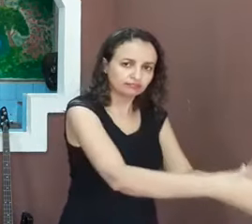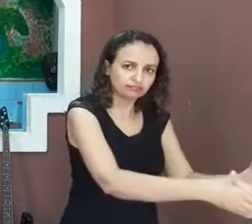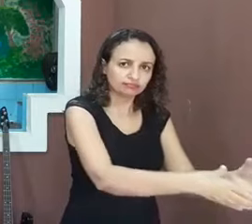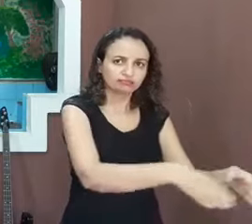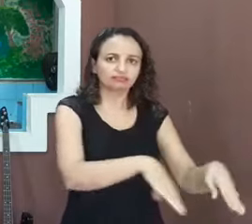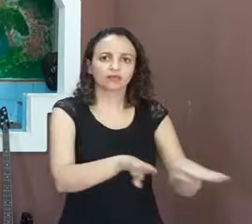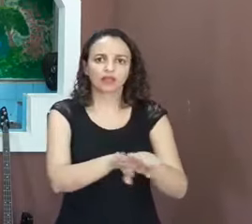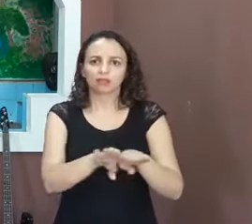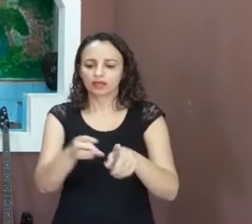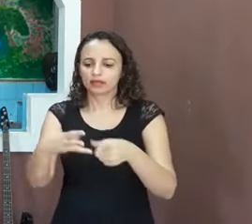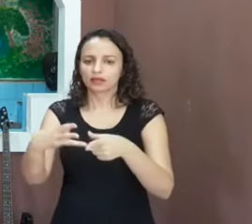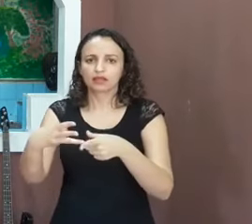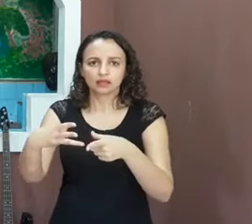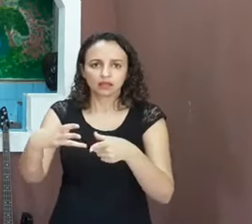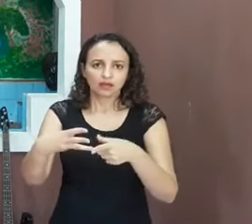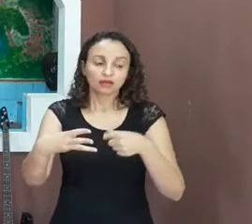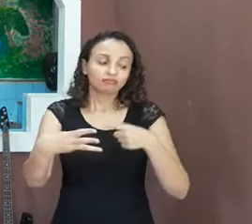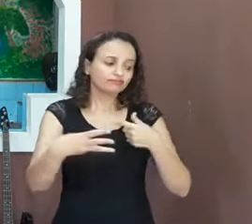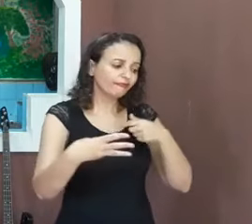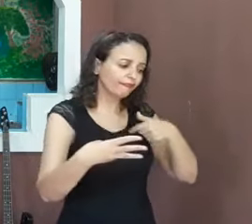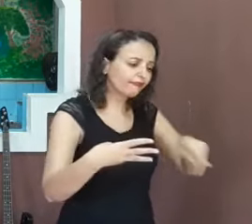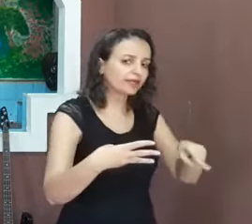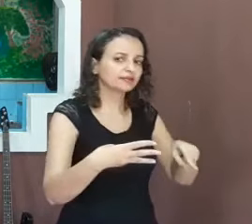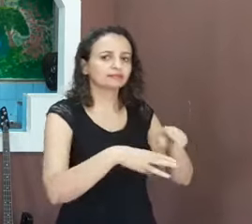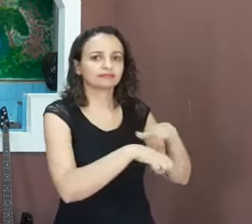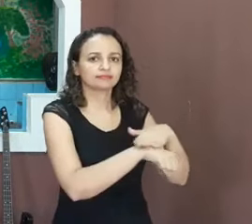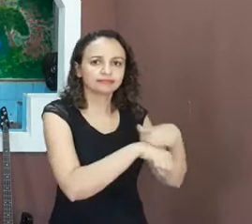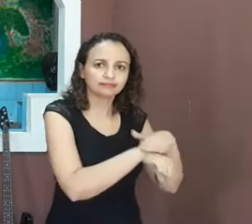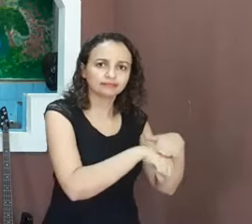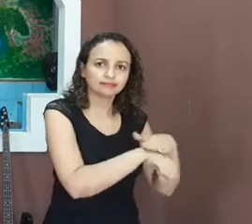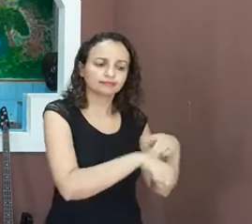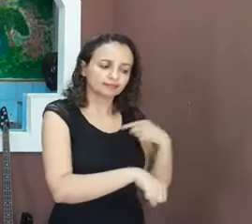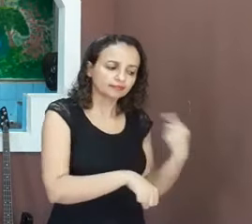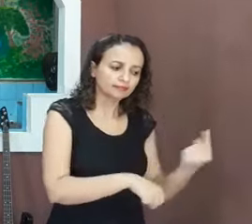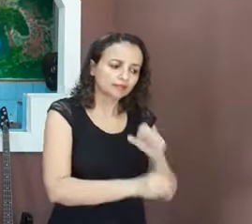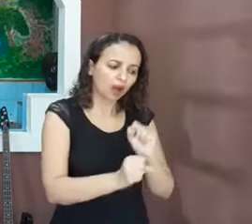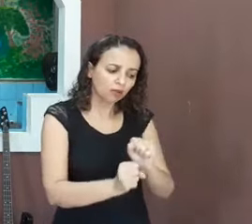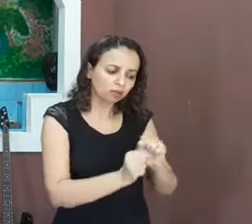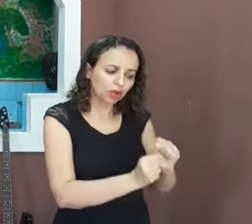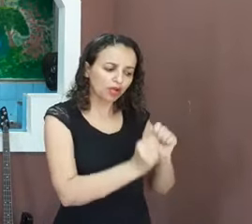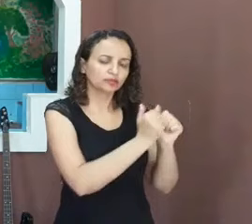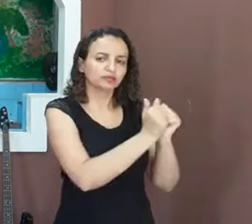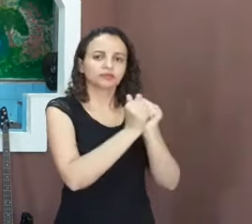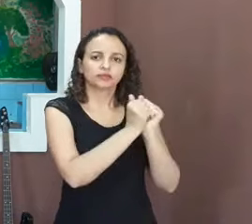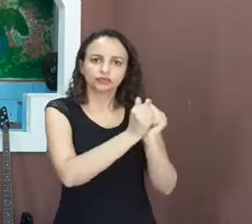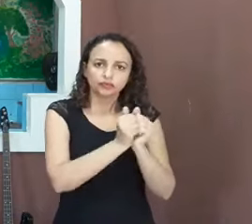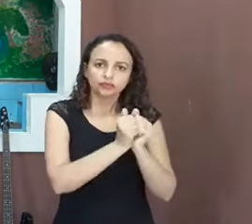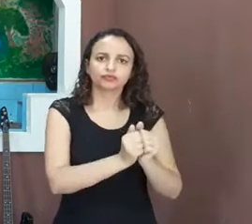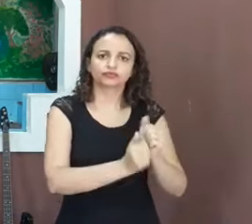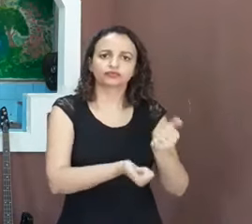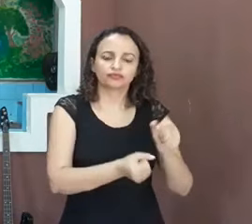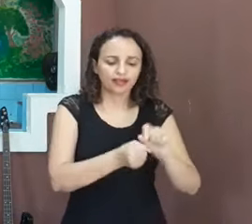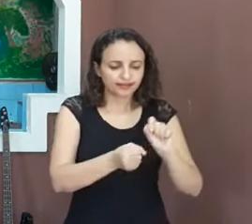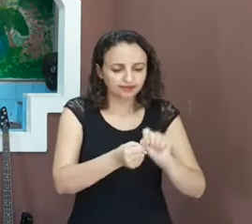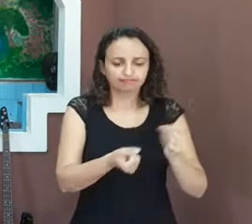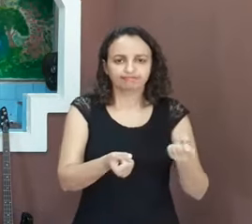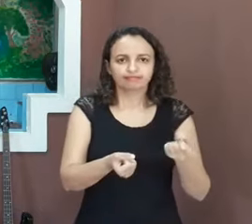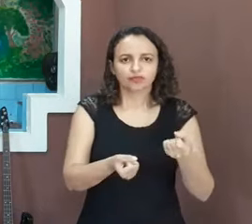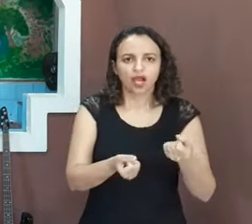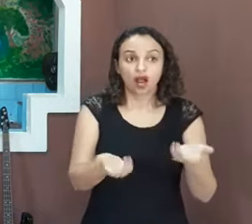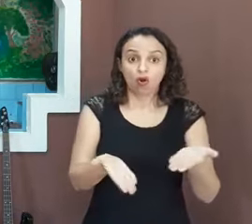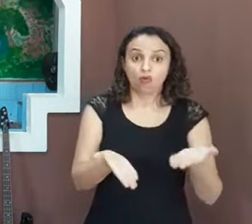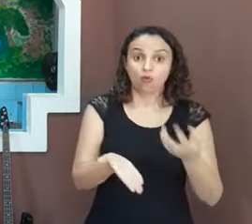lá e falar com eles. Alguma coisa que nós podemos fazer. O que nós não podemos fazer é